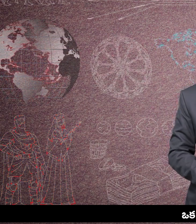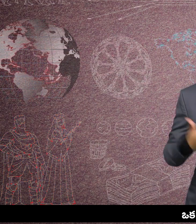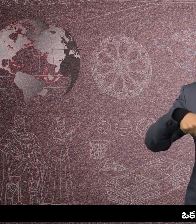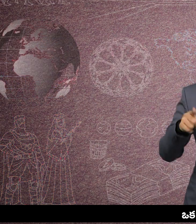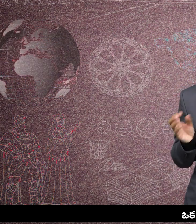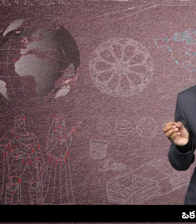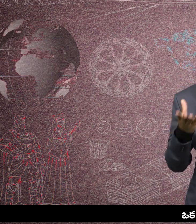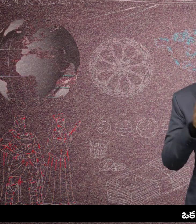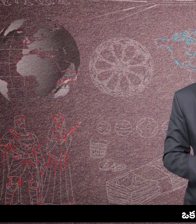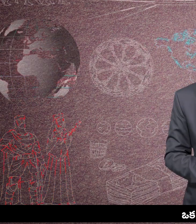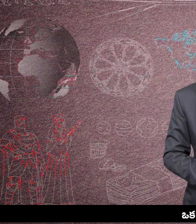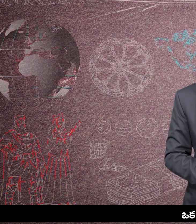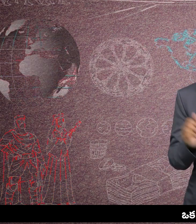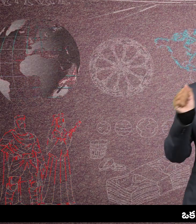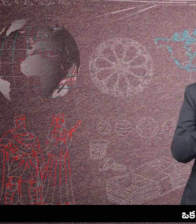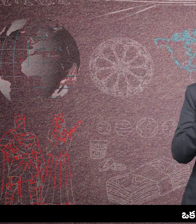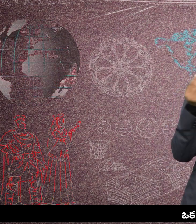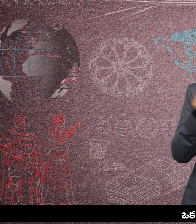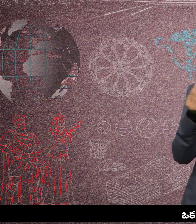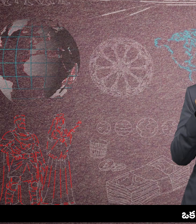ఒక చిన్న పనితో ప్రారంభిద్దాం.